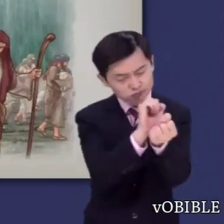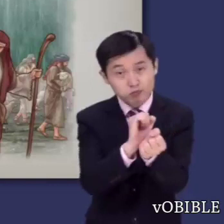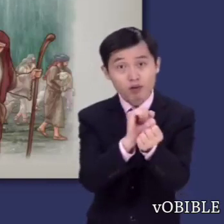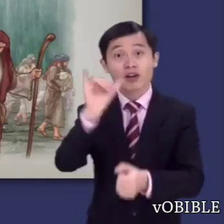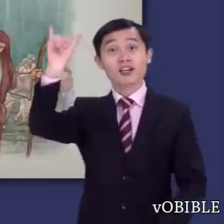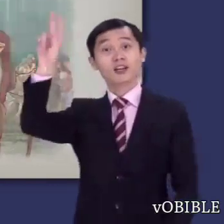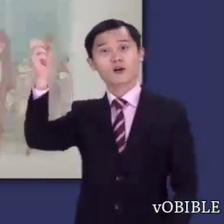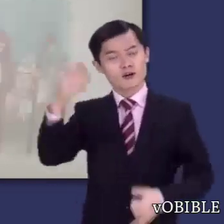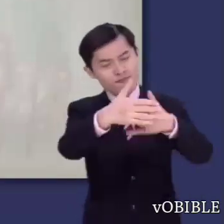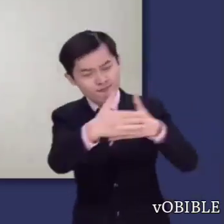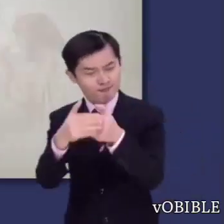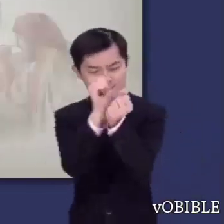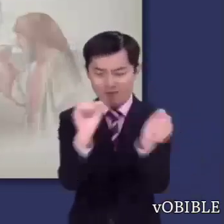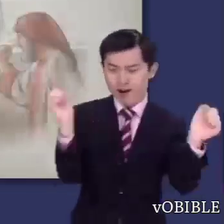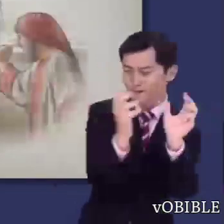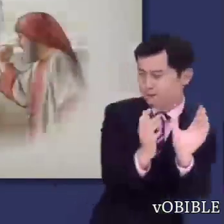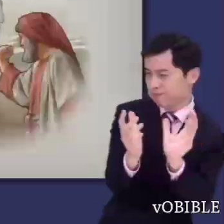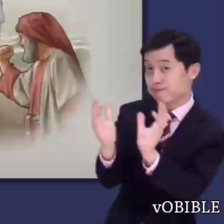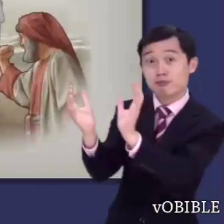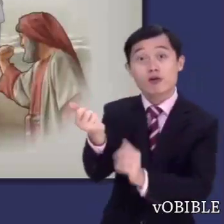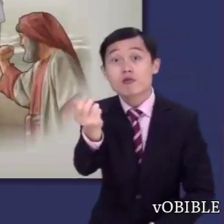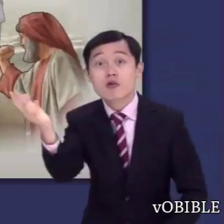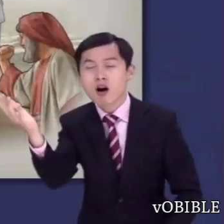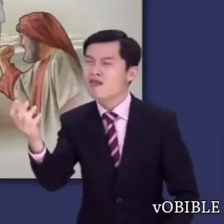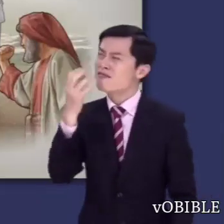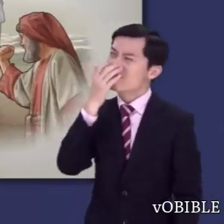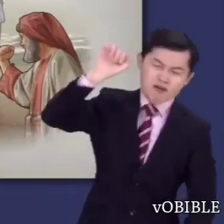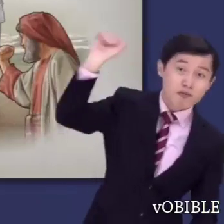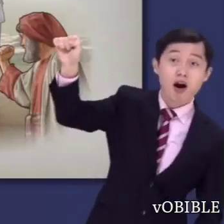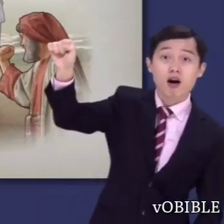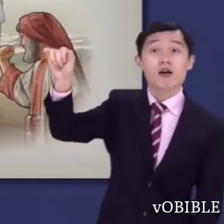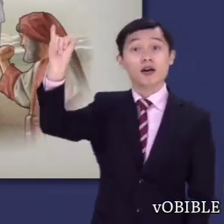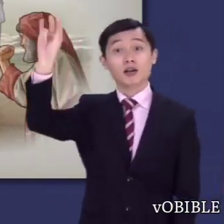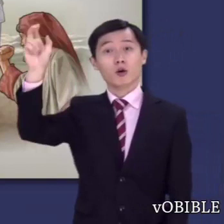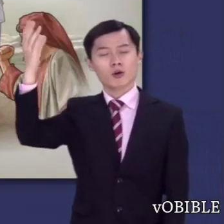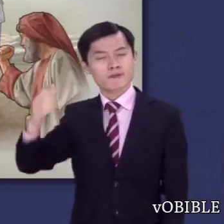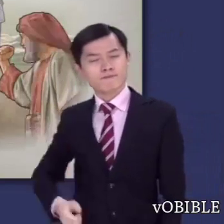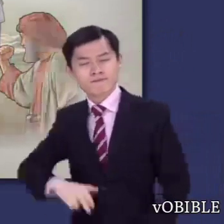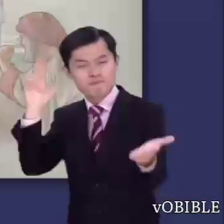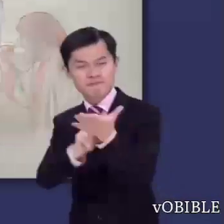把他的子民从埃及救出来后，把当中不愿意信从他的人消灭